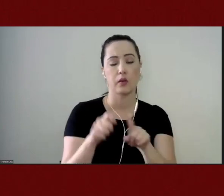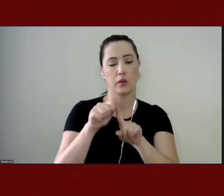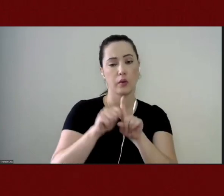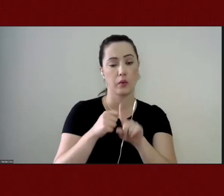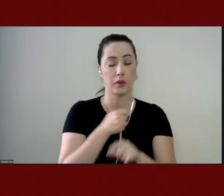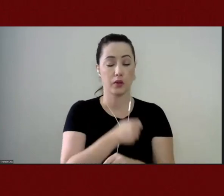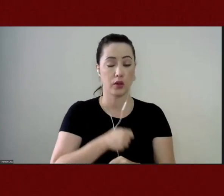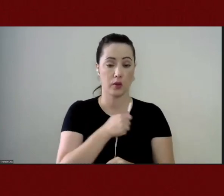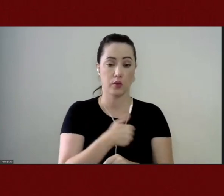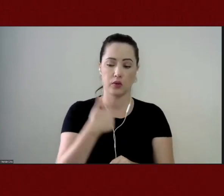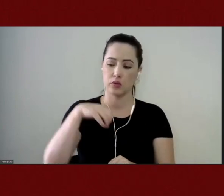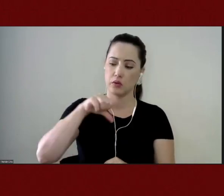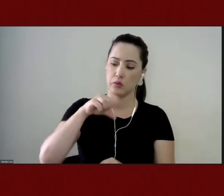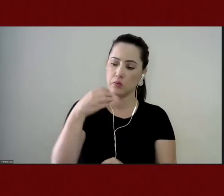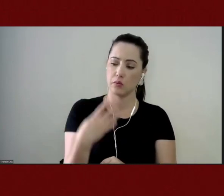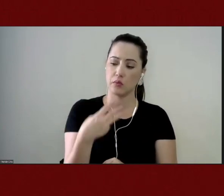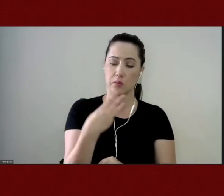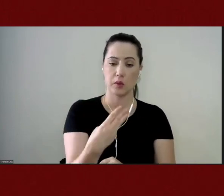Mantiqueira,